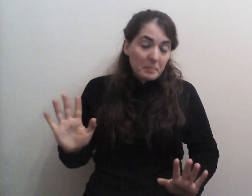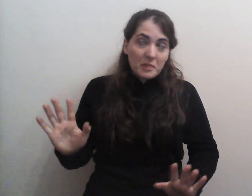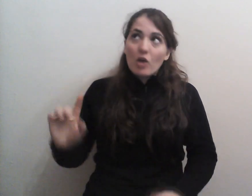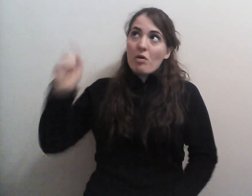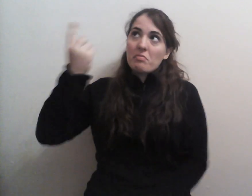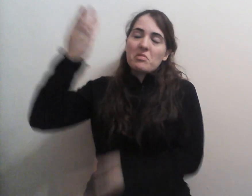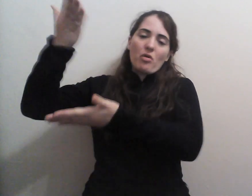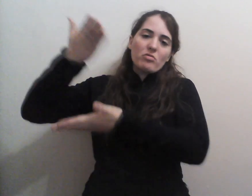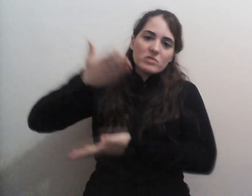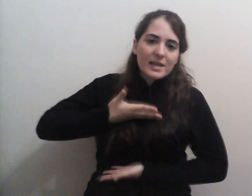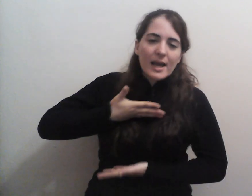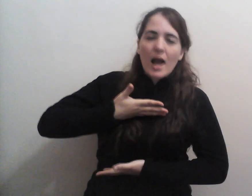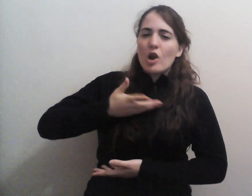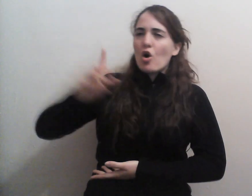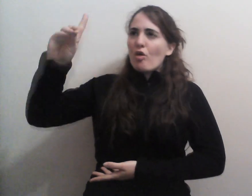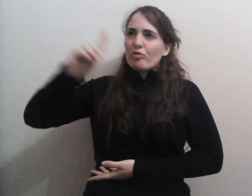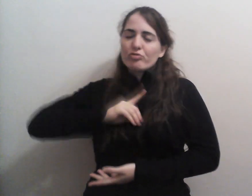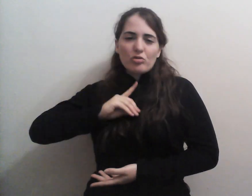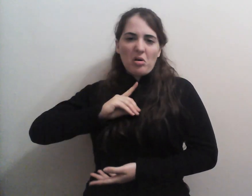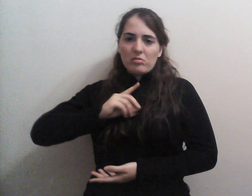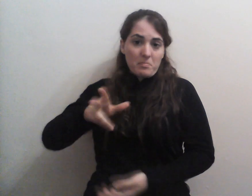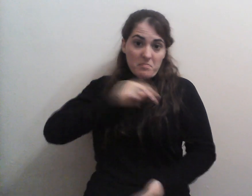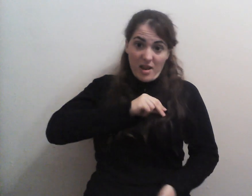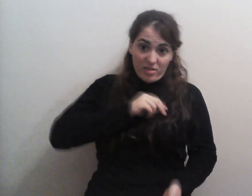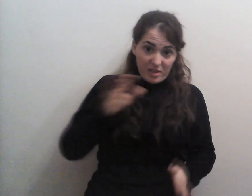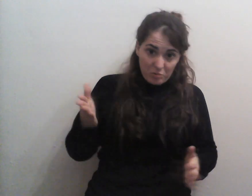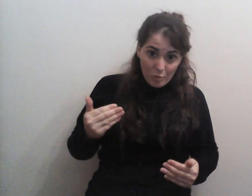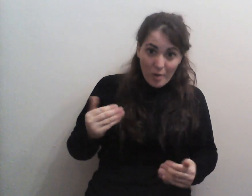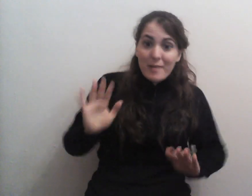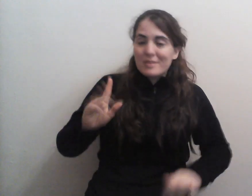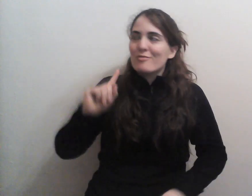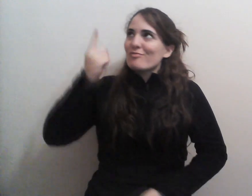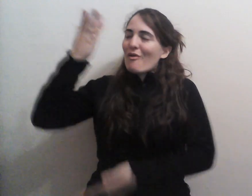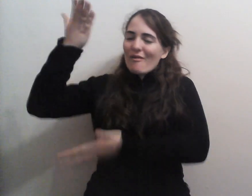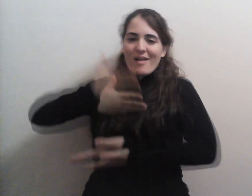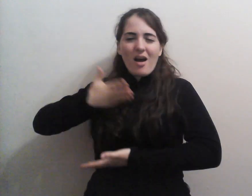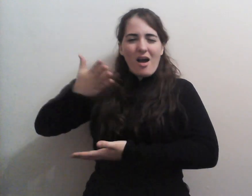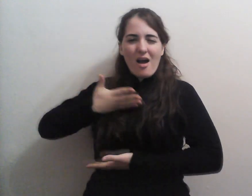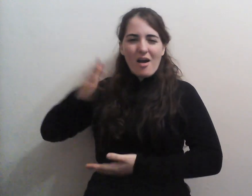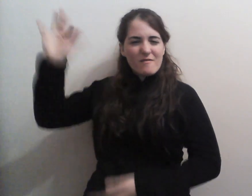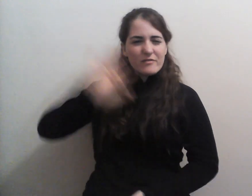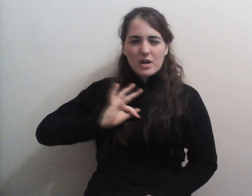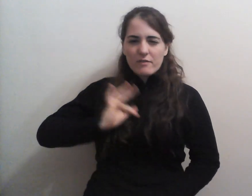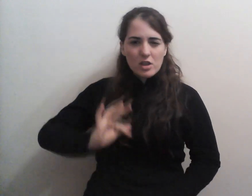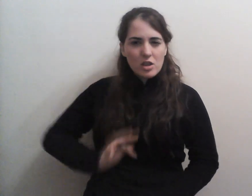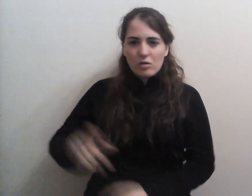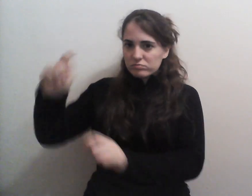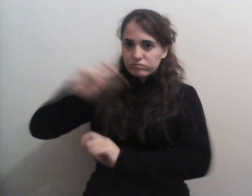da que pues no merecemos. Pero más allá de los beneficios que Dios nos da y los dones y los regalos que nos